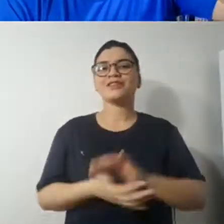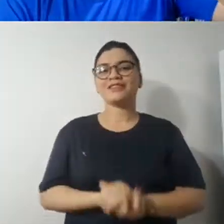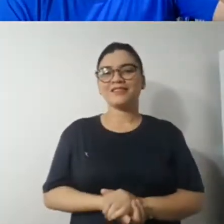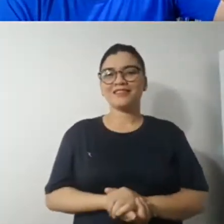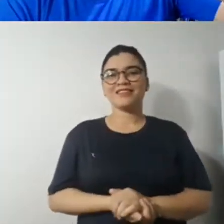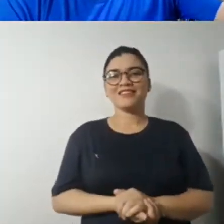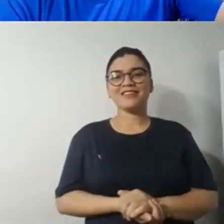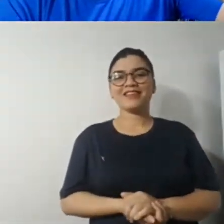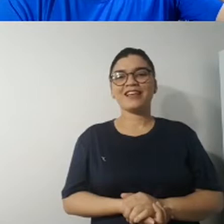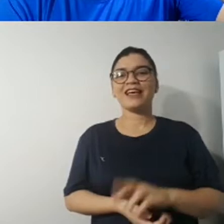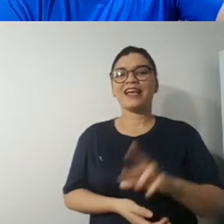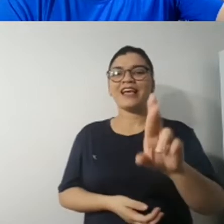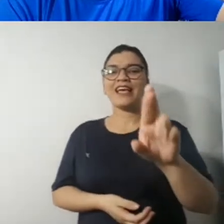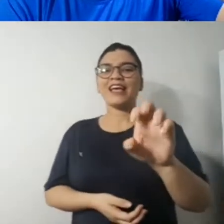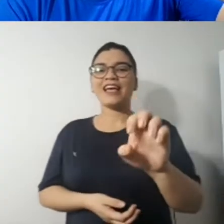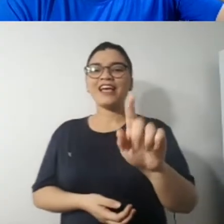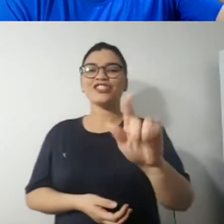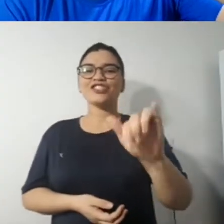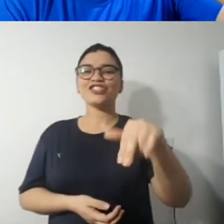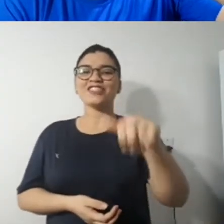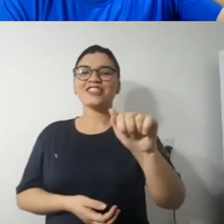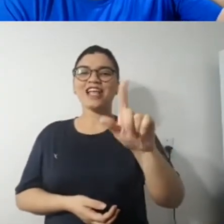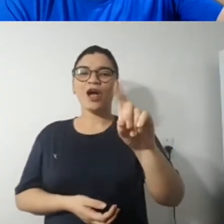Reginaldo, Deus abençoe, Reginaldo.